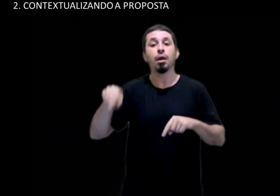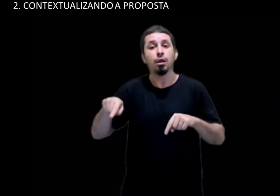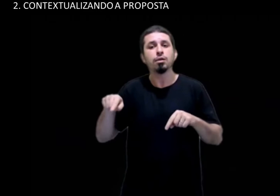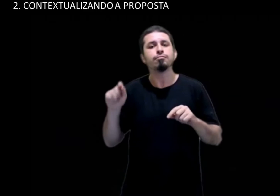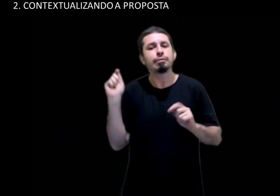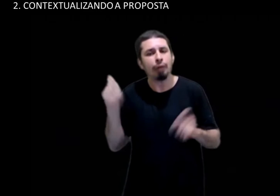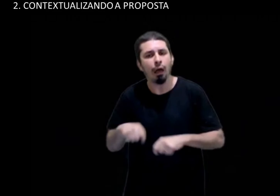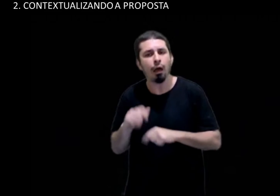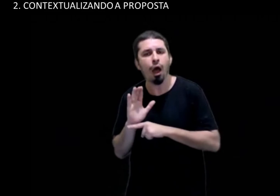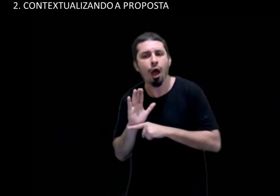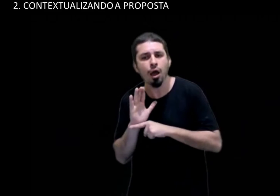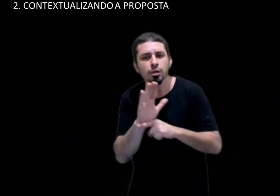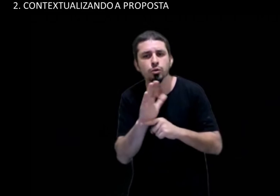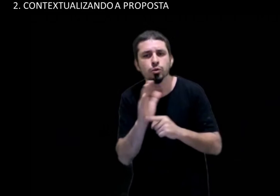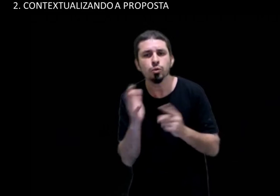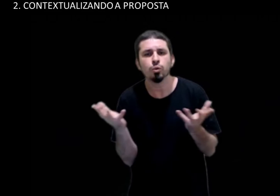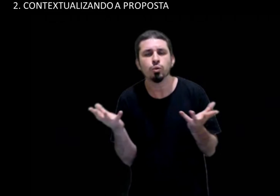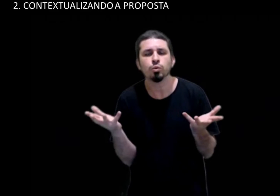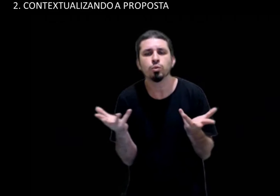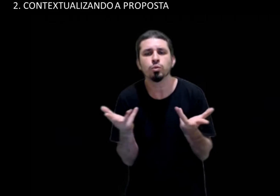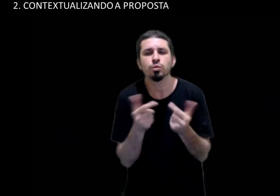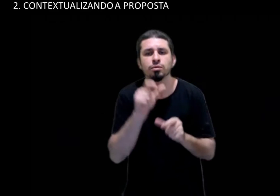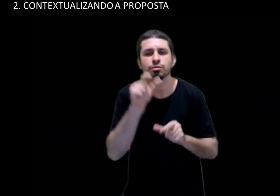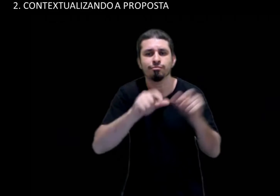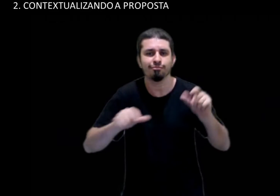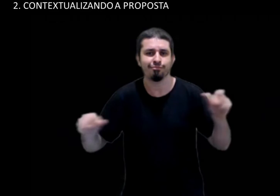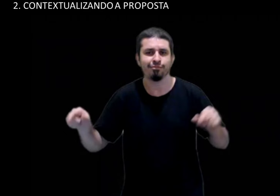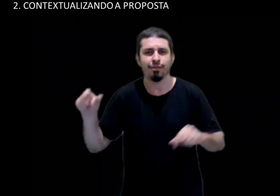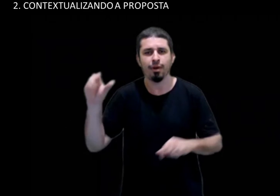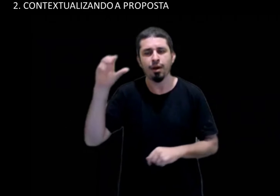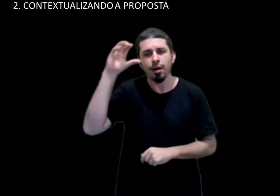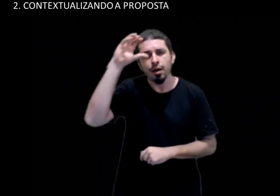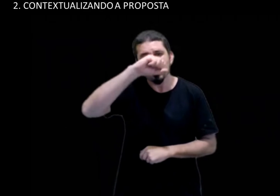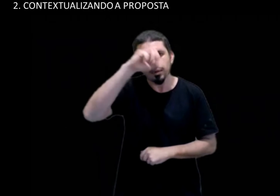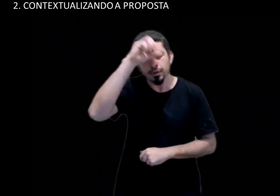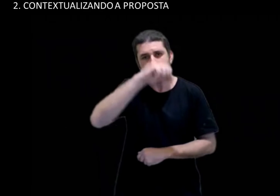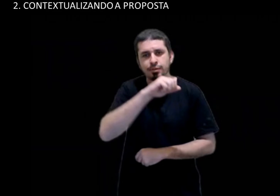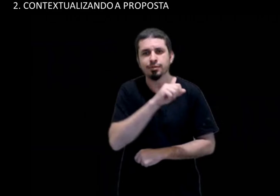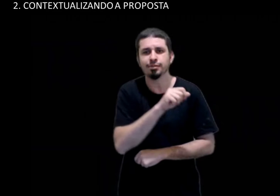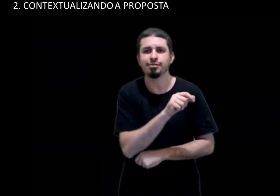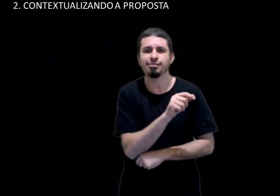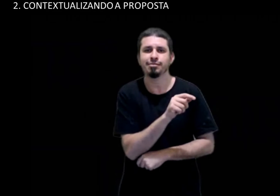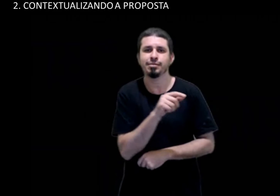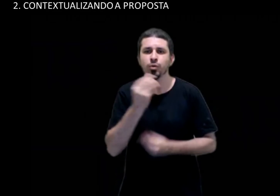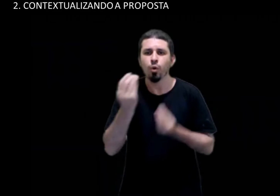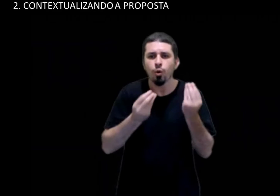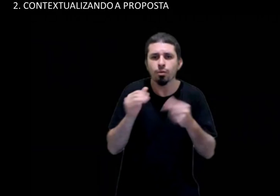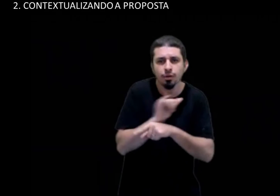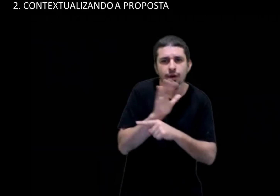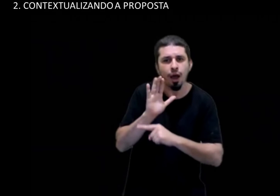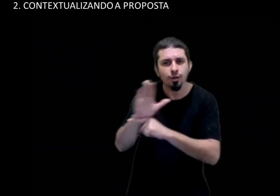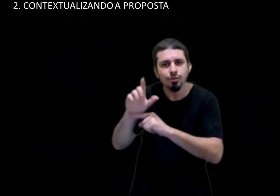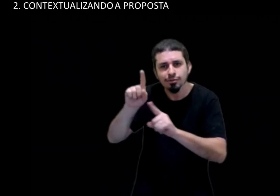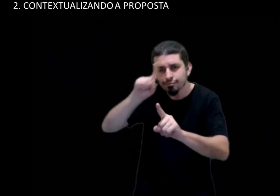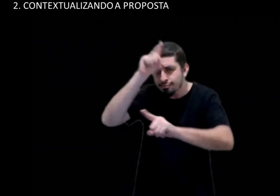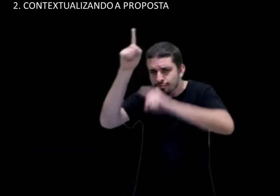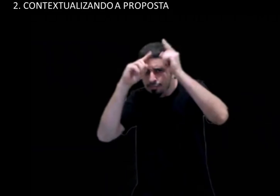ao processo de aprendizagem dos professores e, principalmente, para o desenvolvimento da criatividade, criticidade